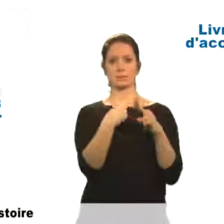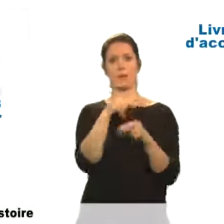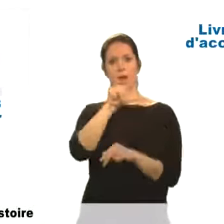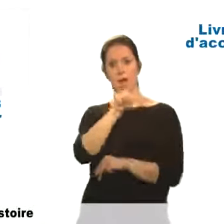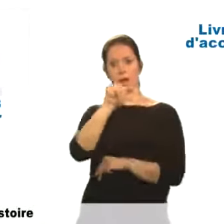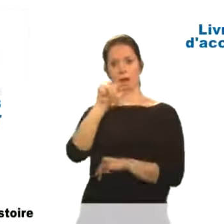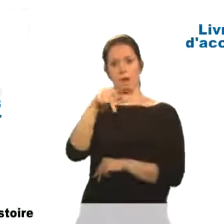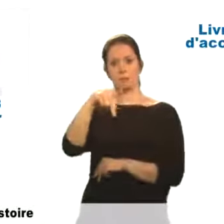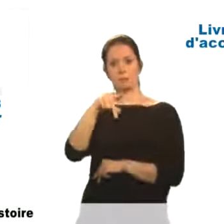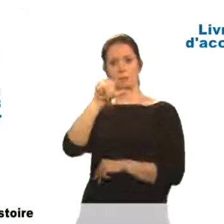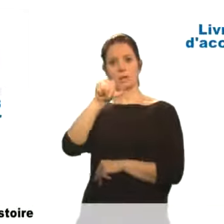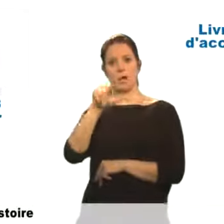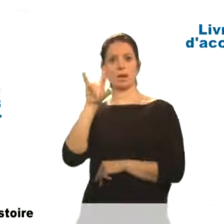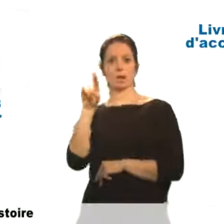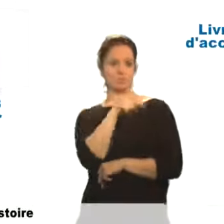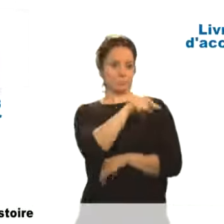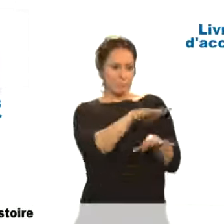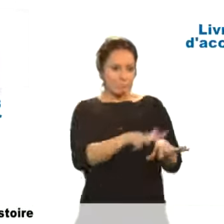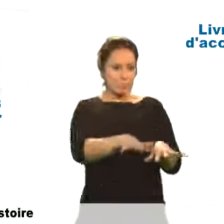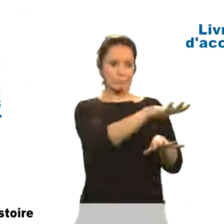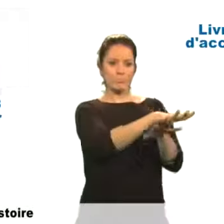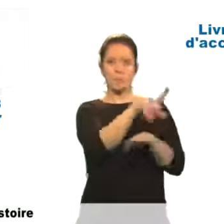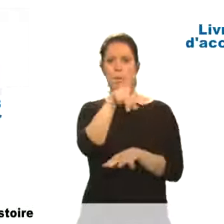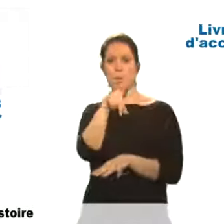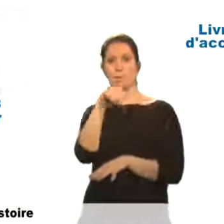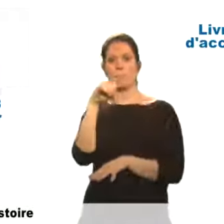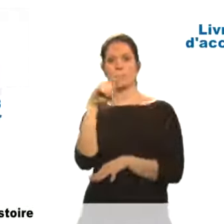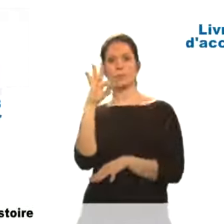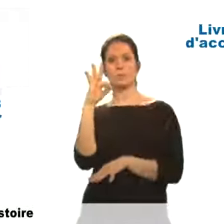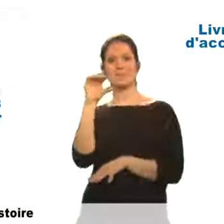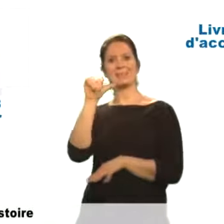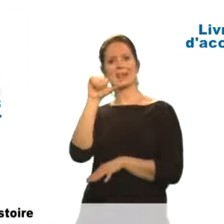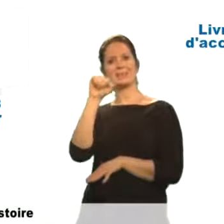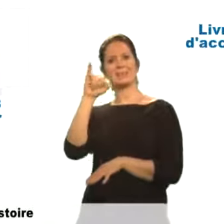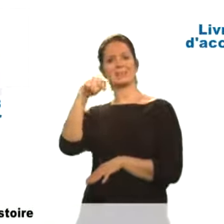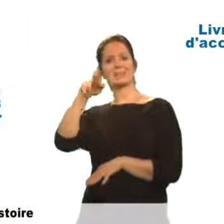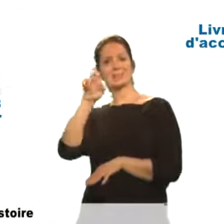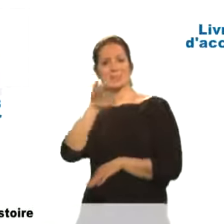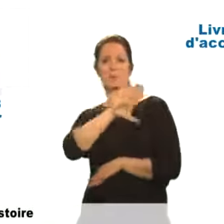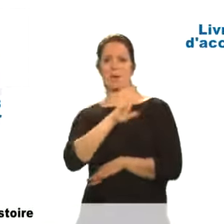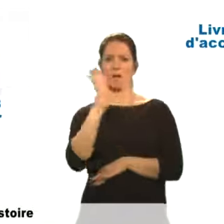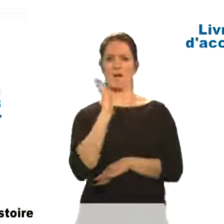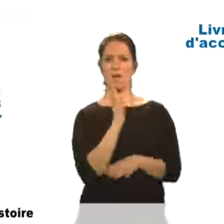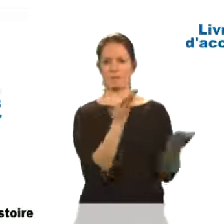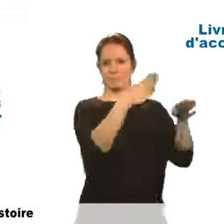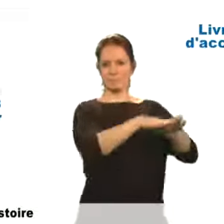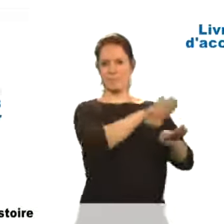bassin potassique, suite à ses difficultés financières. Ce regroupement permet au réseau de fournir les